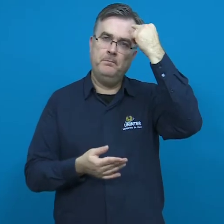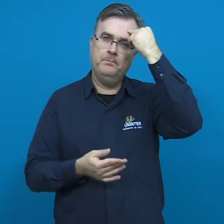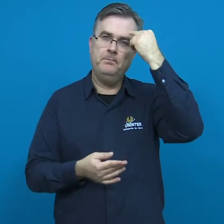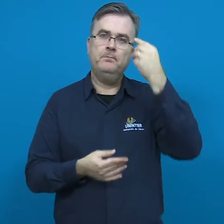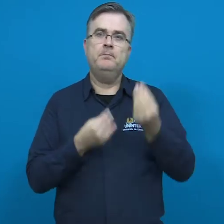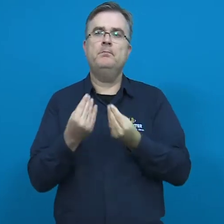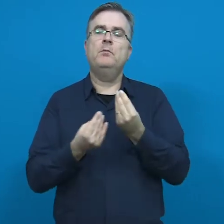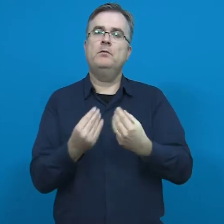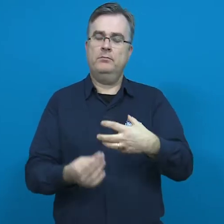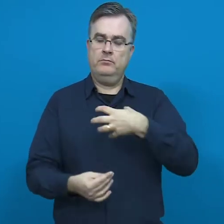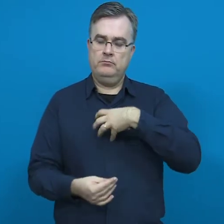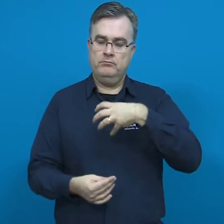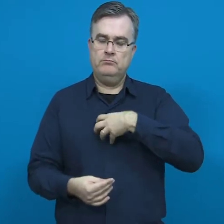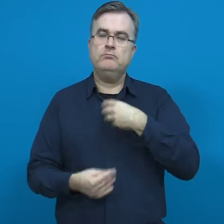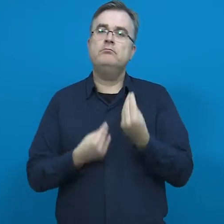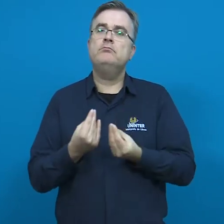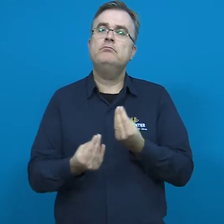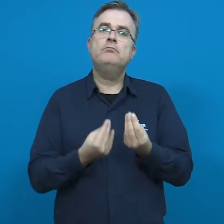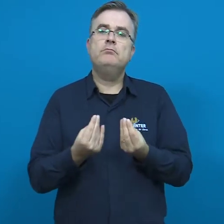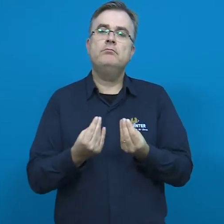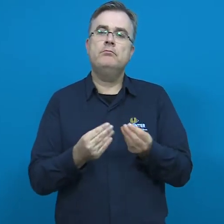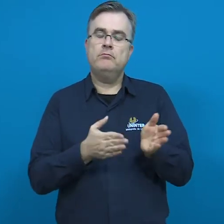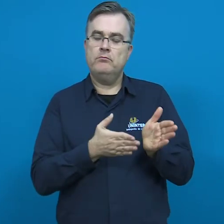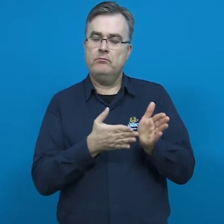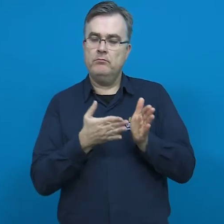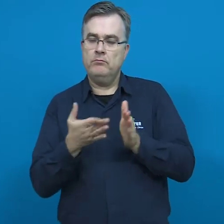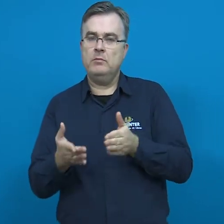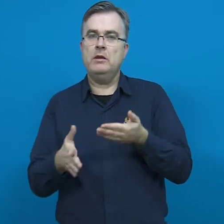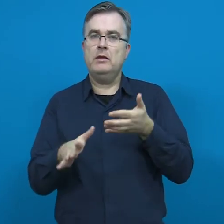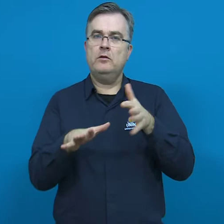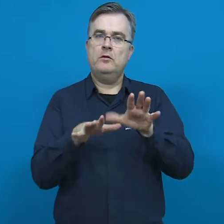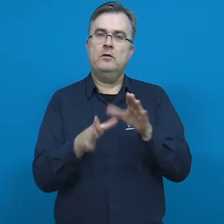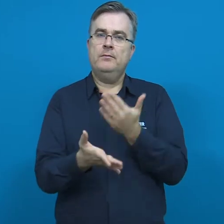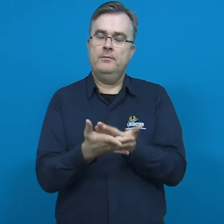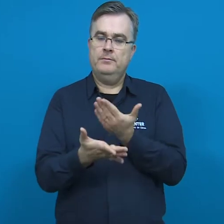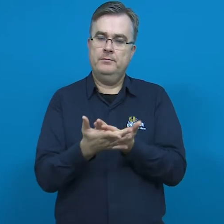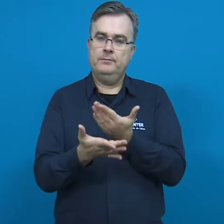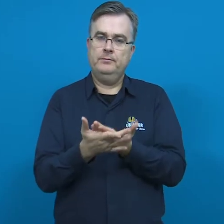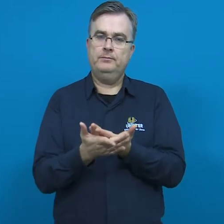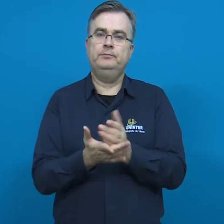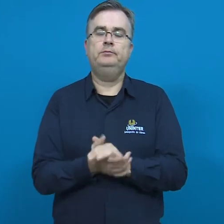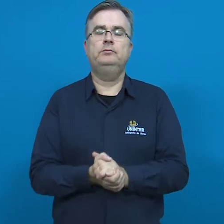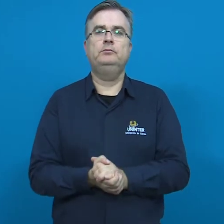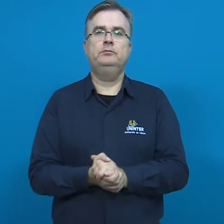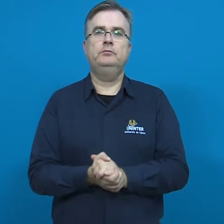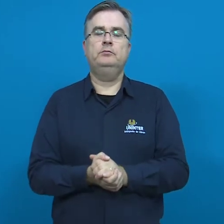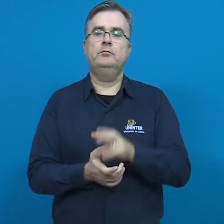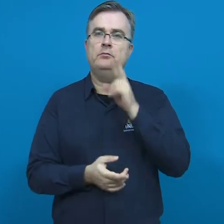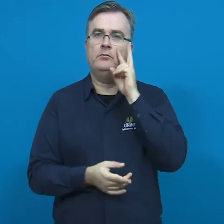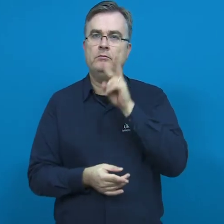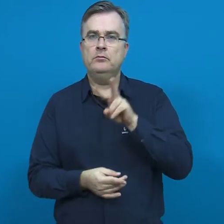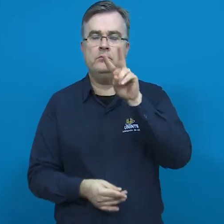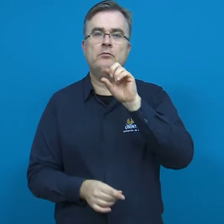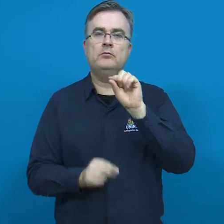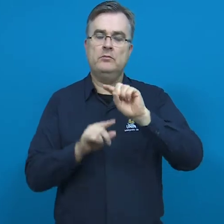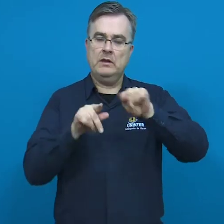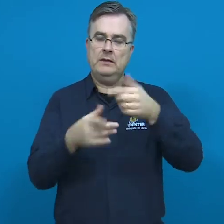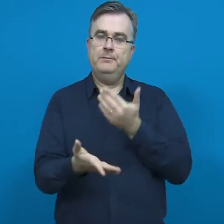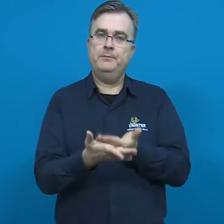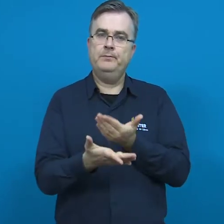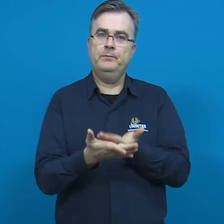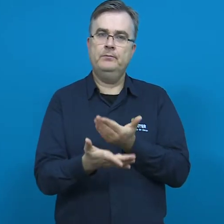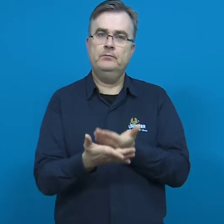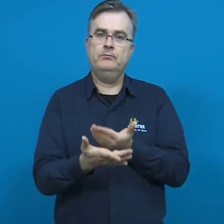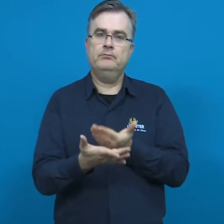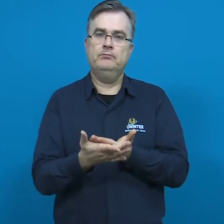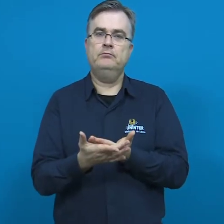a pensar de que maneira tem se dado o processo de inclusão nas escolas, e olharmos que nas